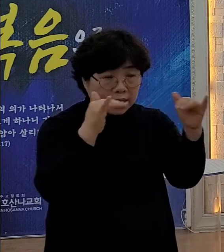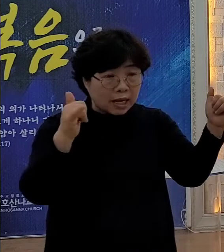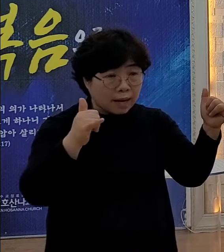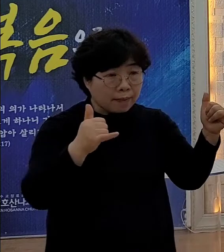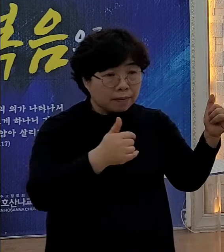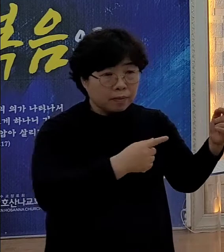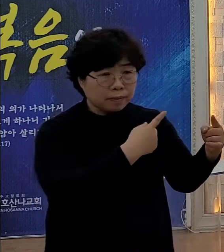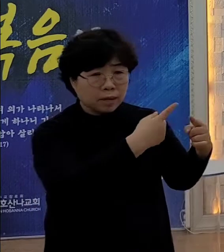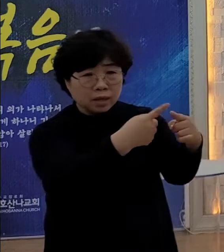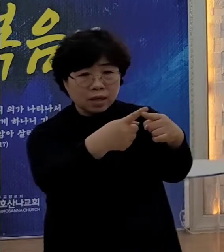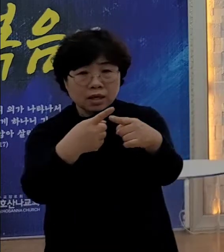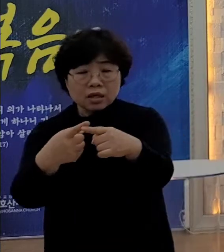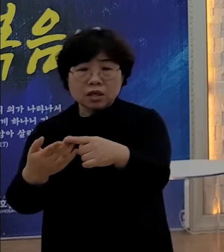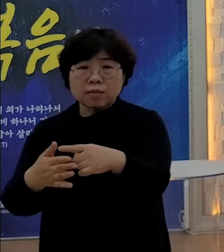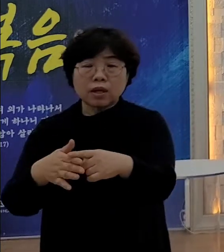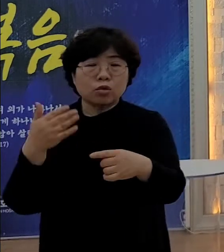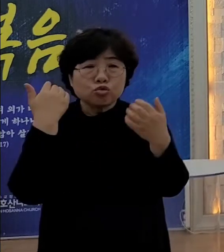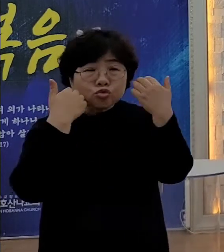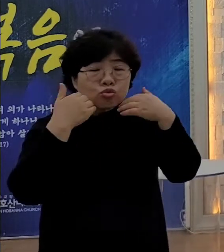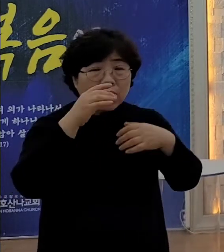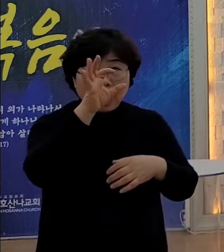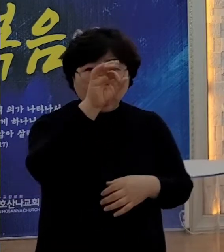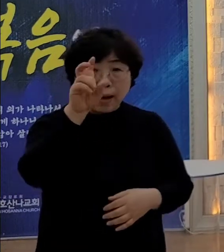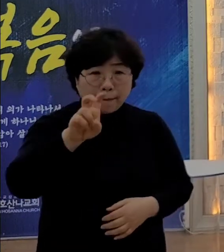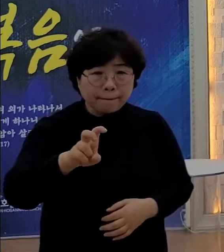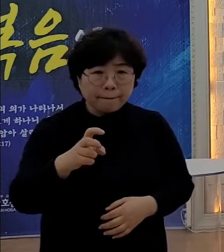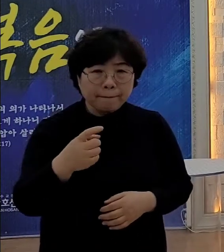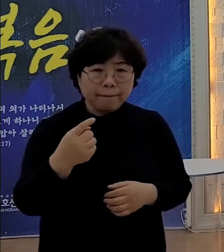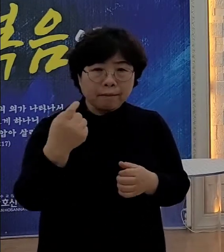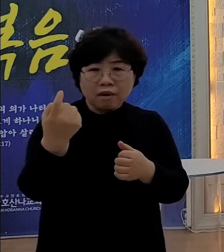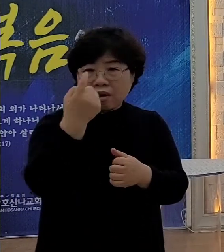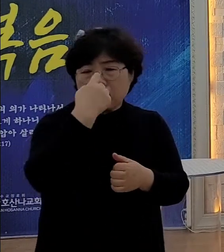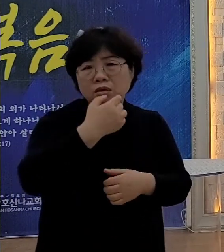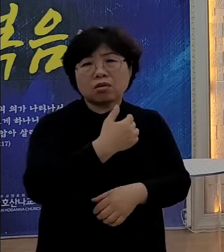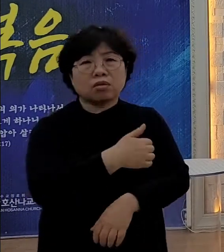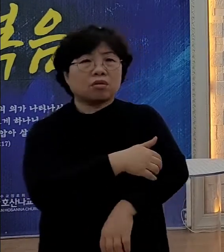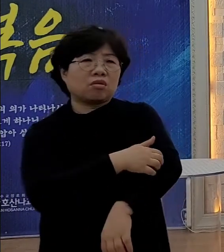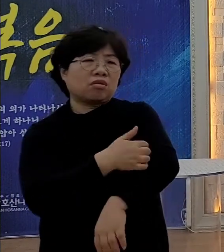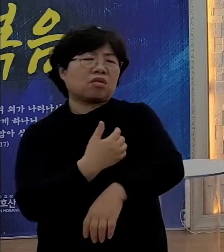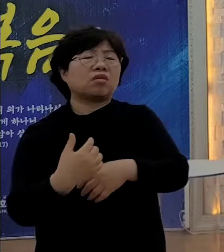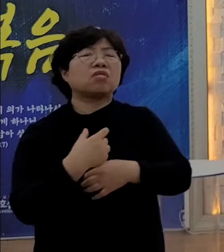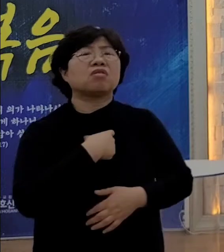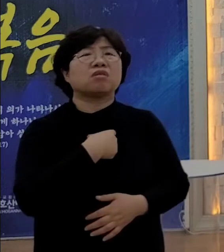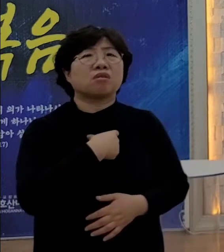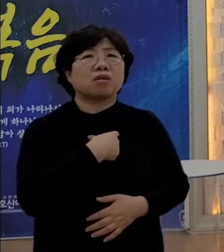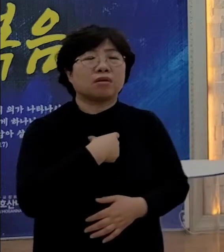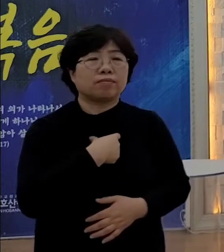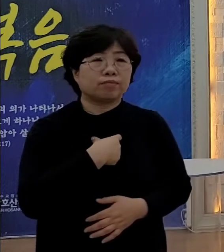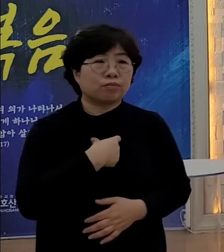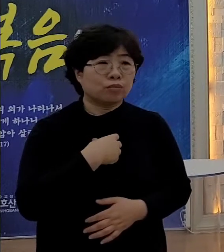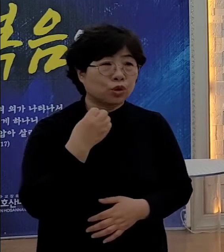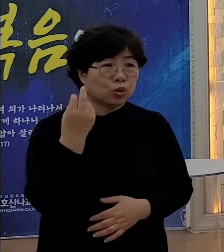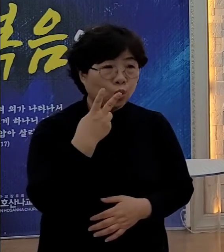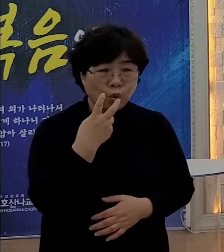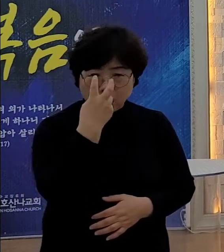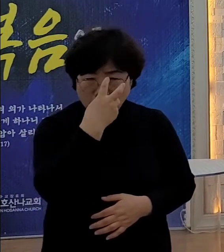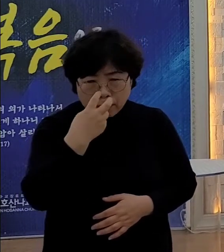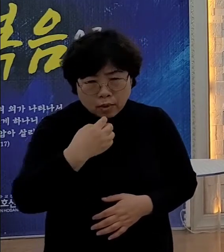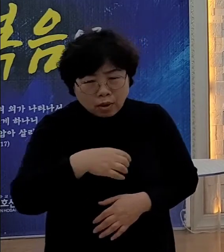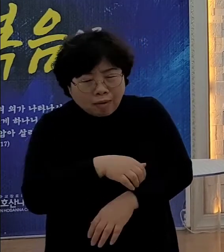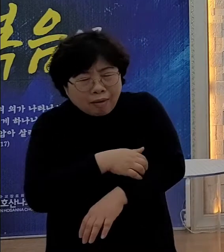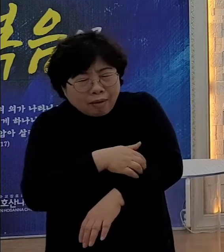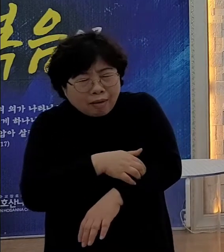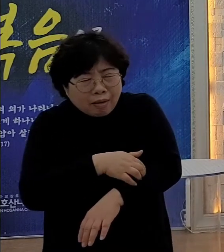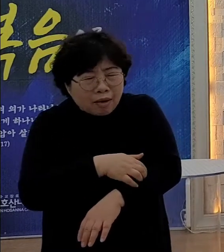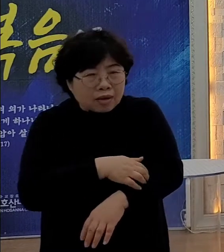암이라는 선고를 받고 싶어하는 사람이 어디 있습니까? 다 두렵습니다. 암이라고 할까봐 병원에 못 갑니다. 여러분, 남자들, 40대